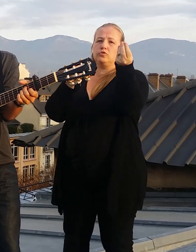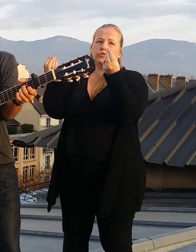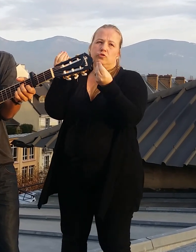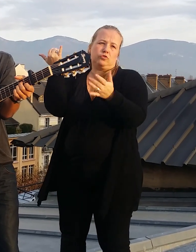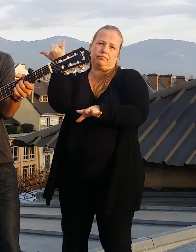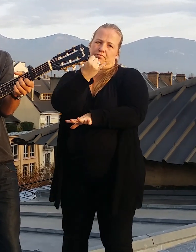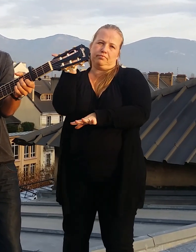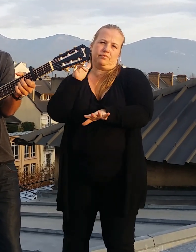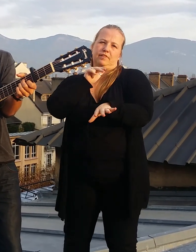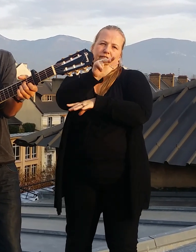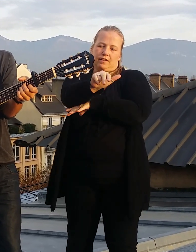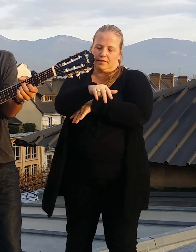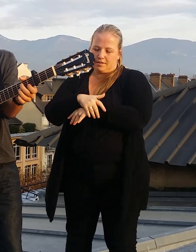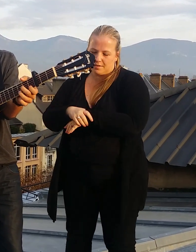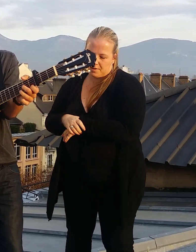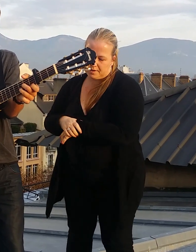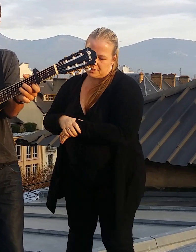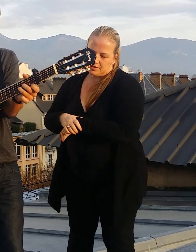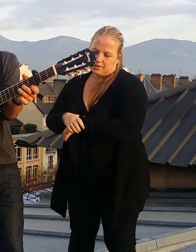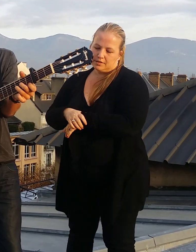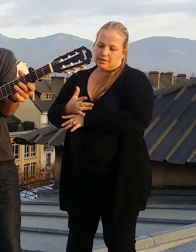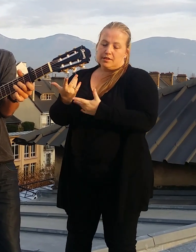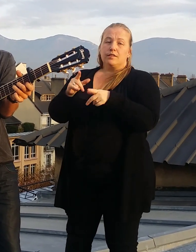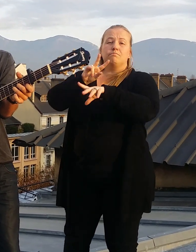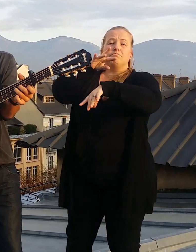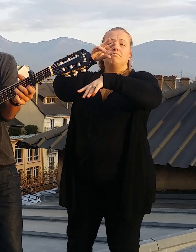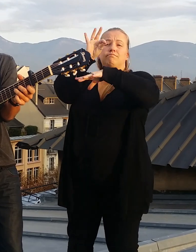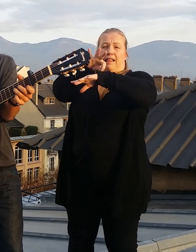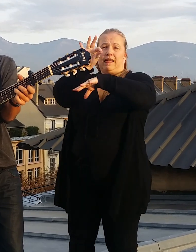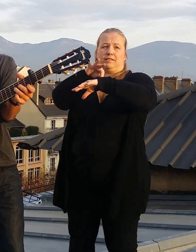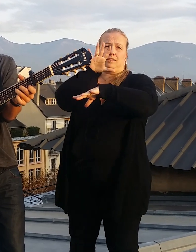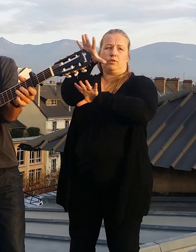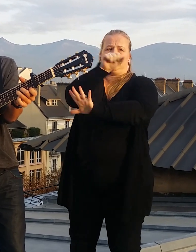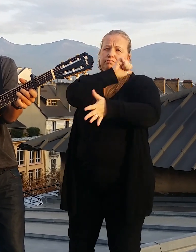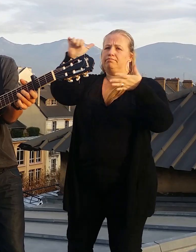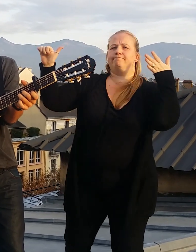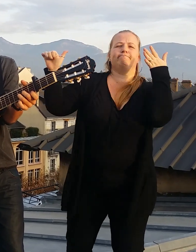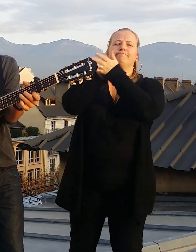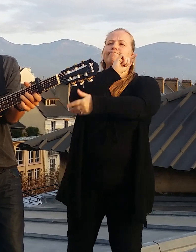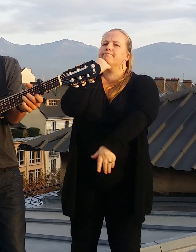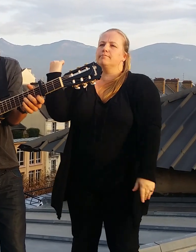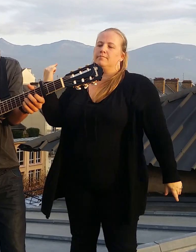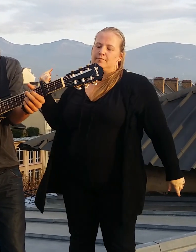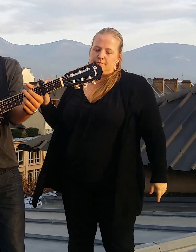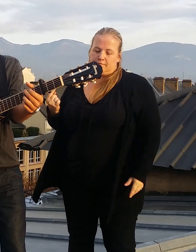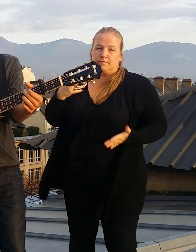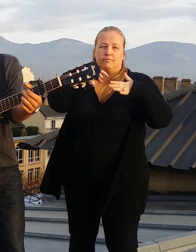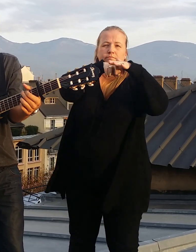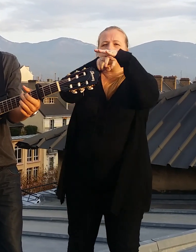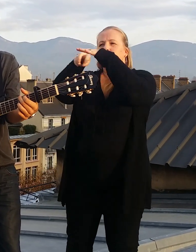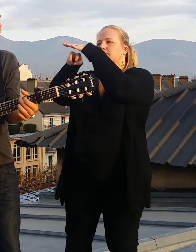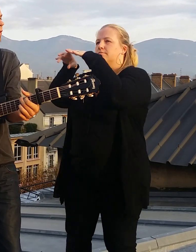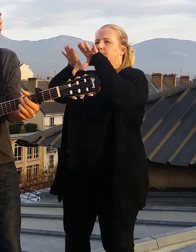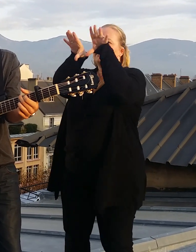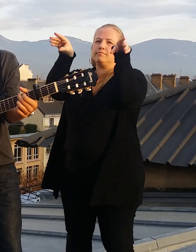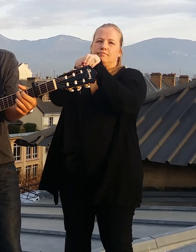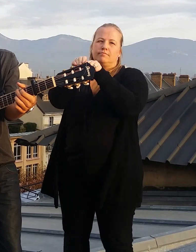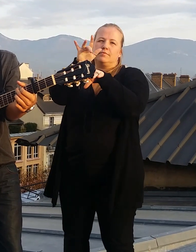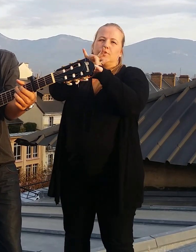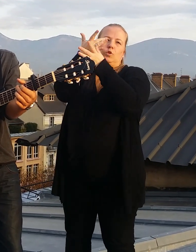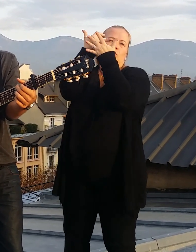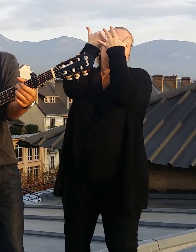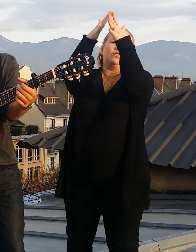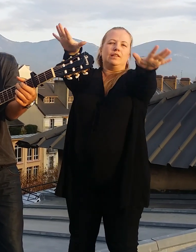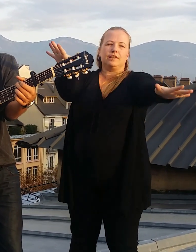de. Que l'on bannisse ces maladies, qu'elles n'entrent plus dans